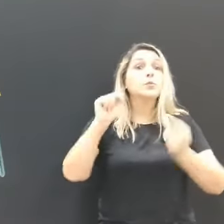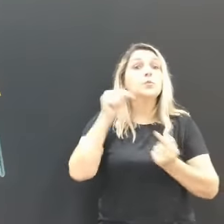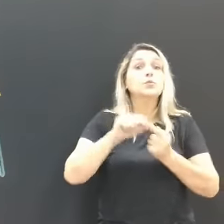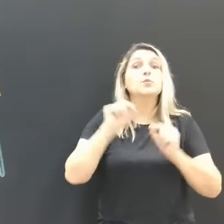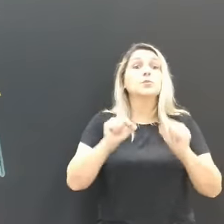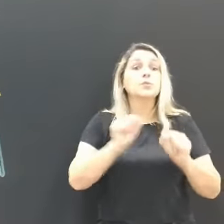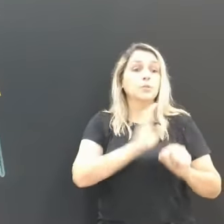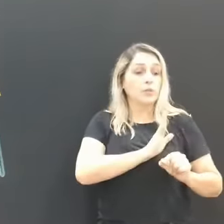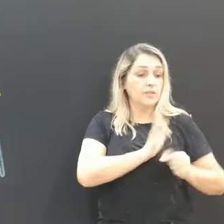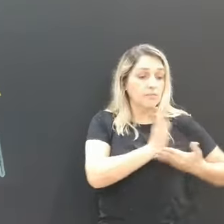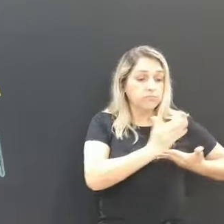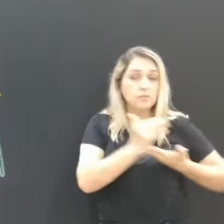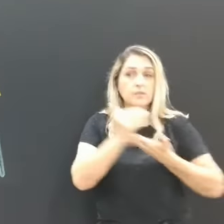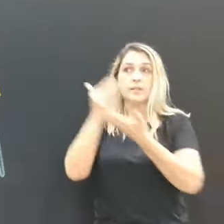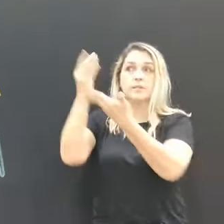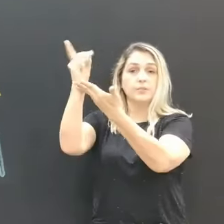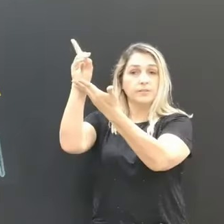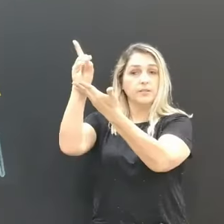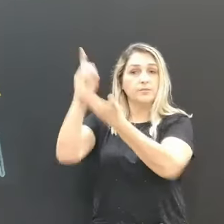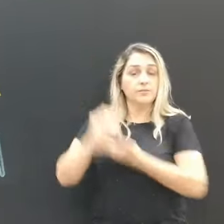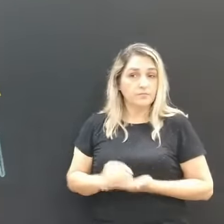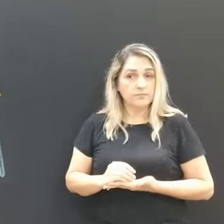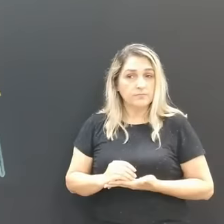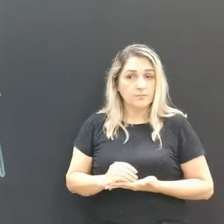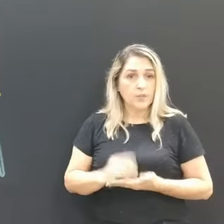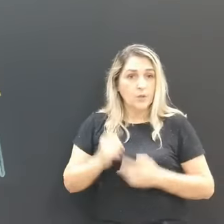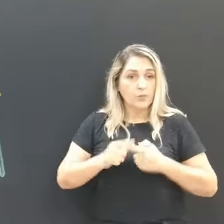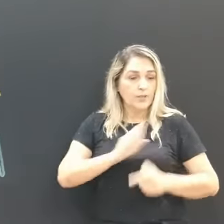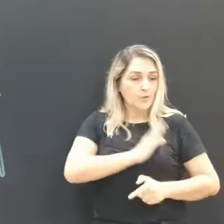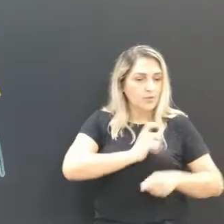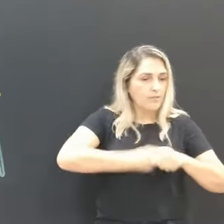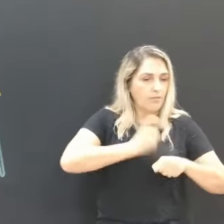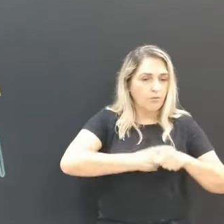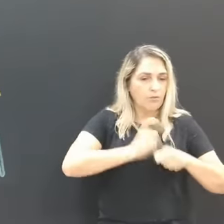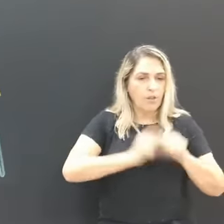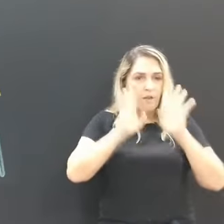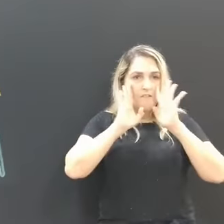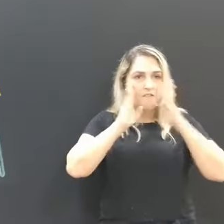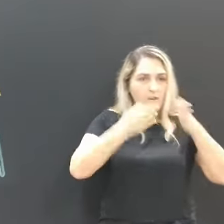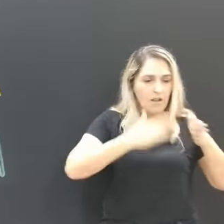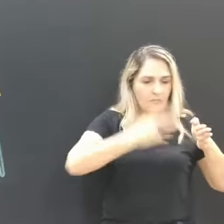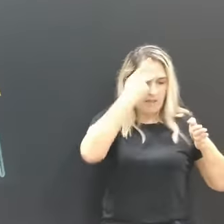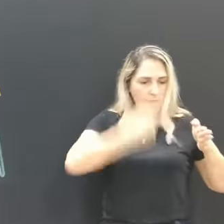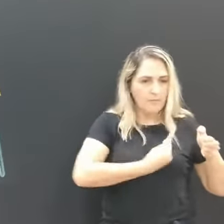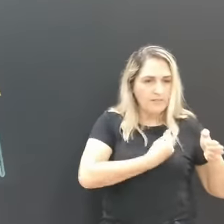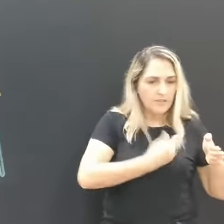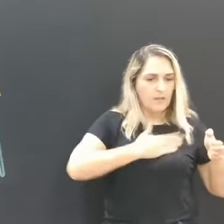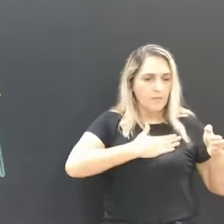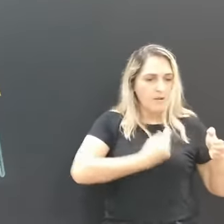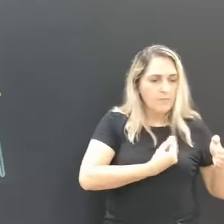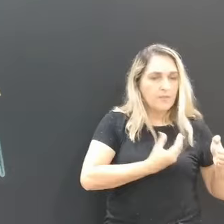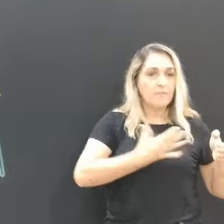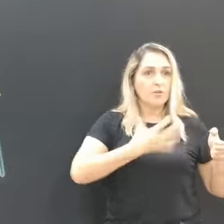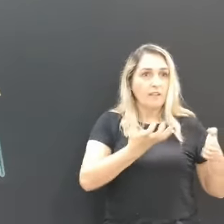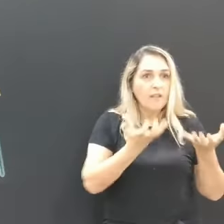Deus. Deus, ele nos chama o quê? Para entregarmos o coração a Ele, para obedecermos